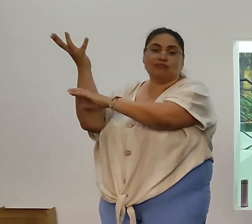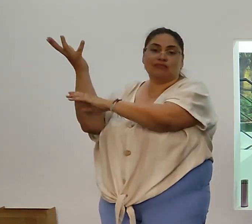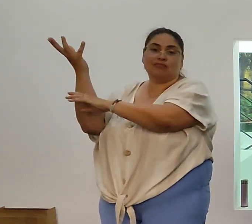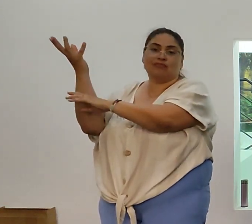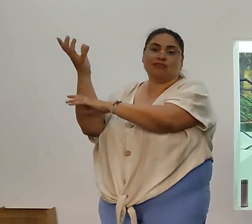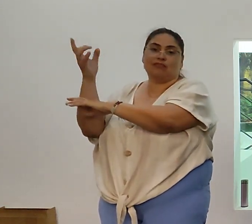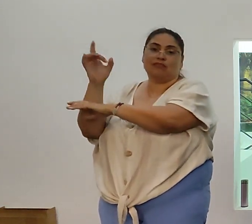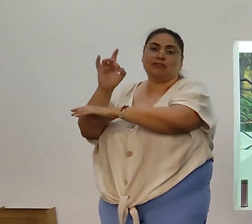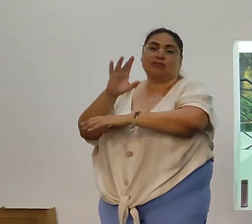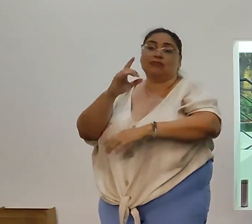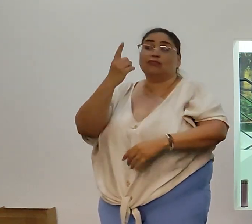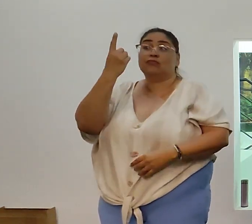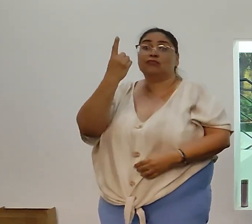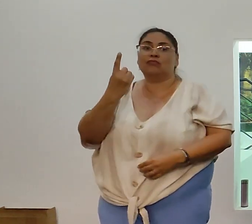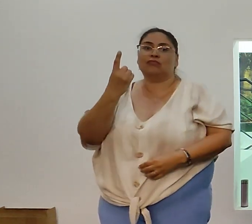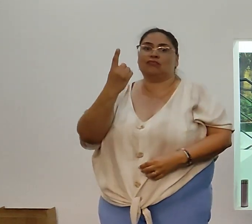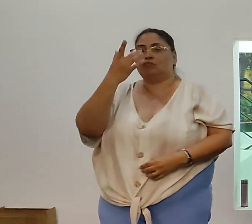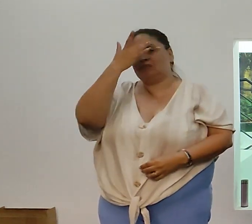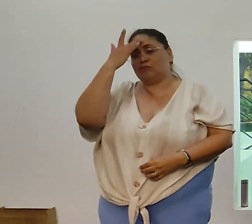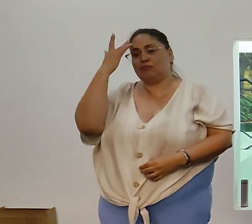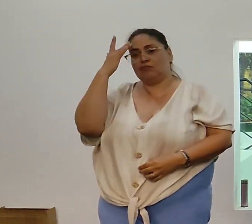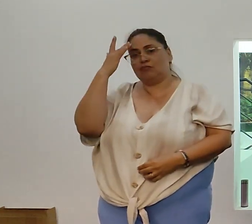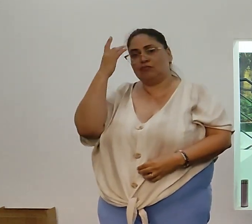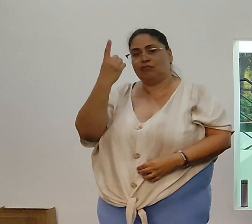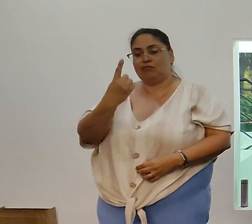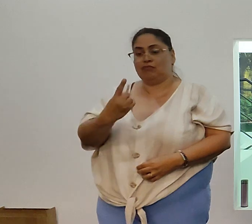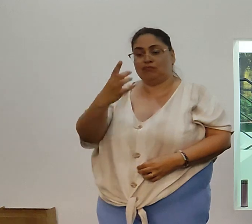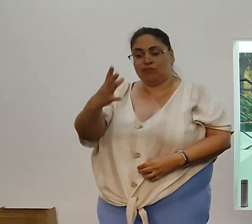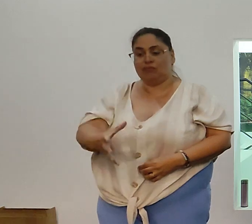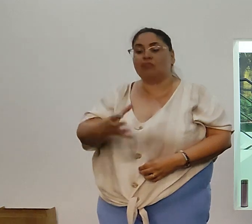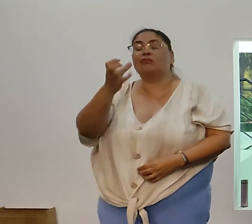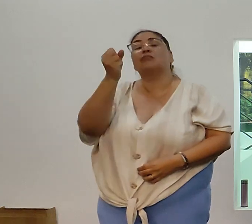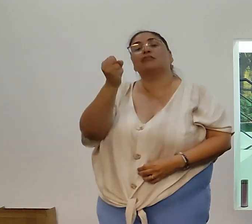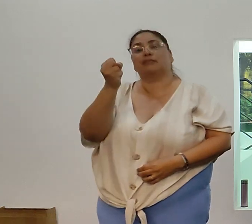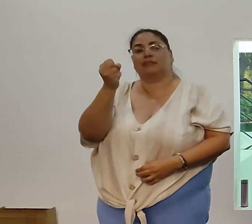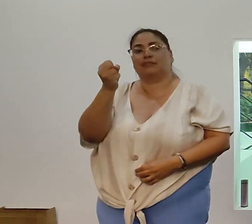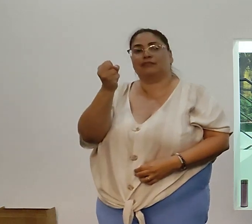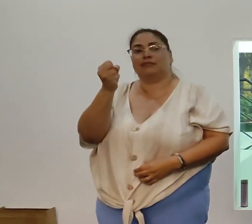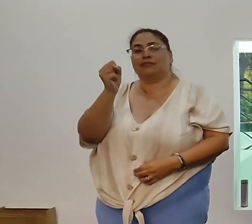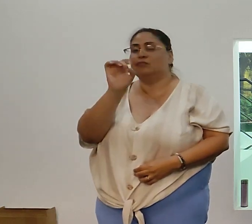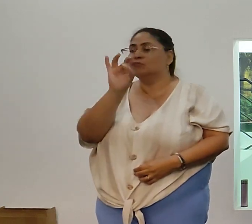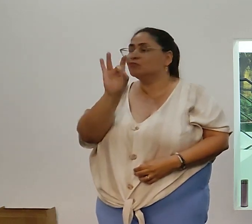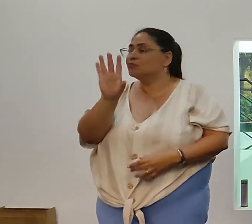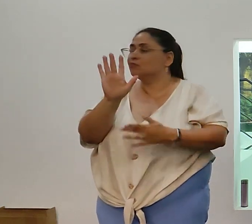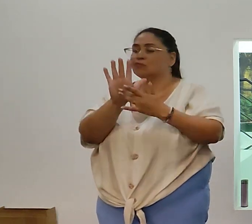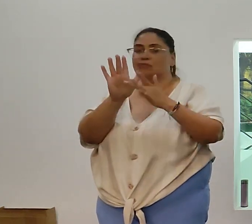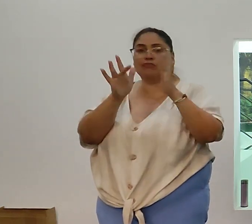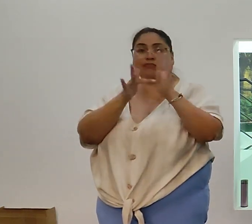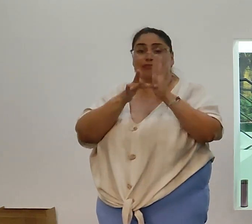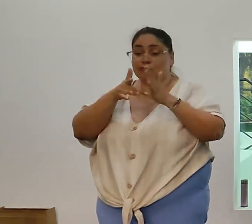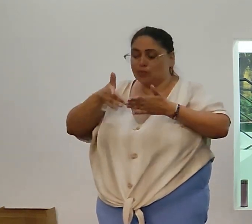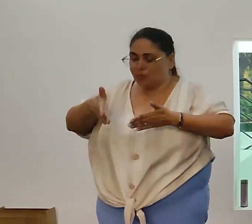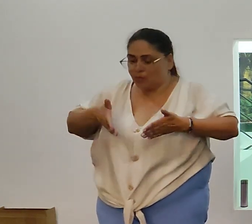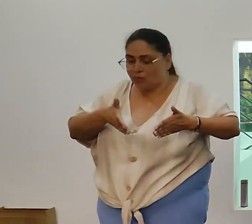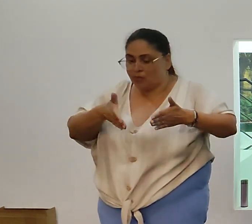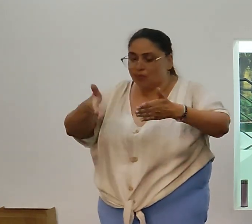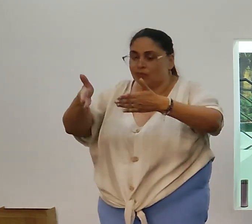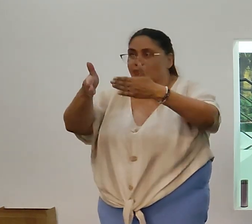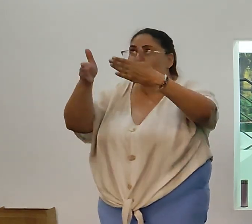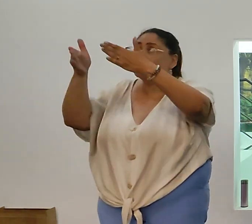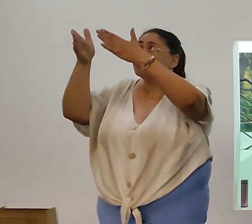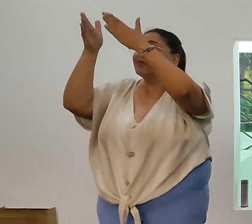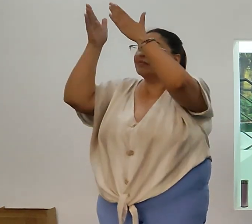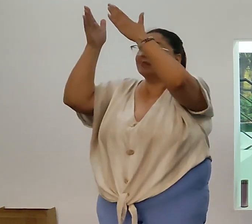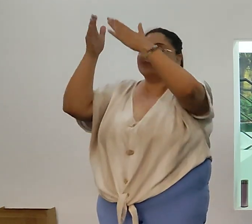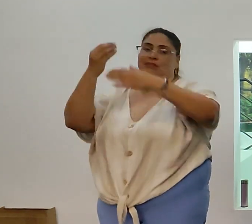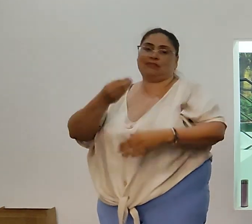Mas só há um bote salva-vidas no meio desse mar revolto. Jesus diz: eu sou o caminho, a